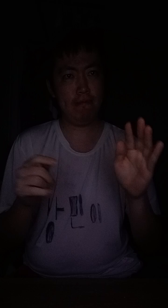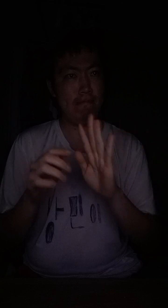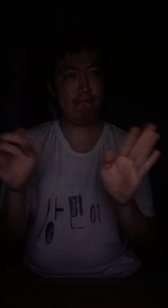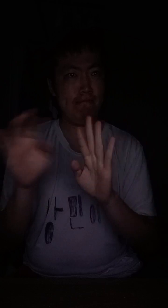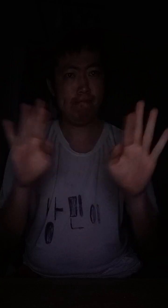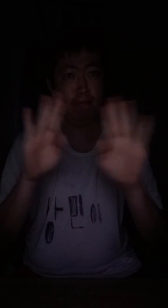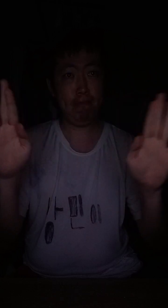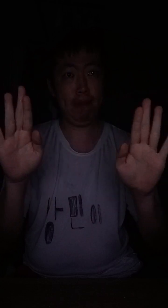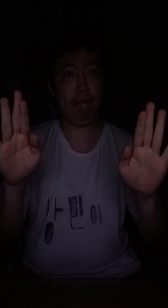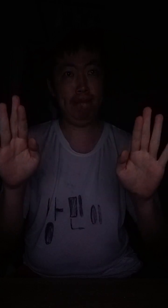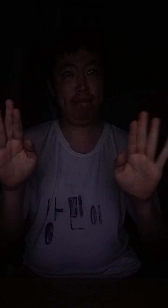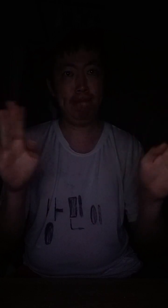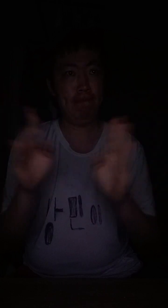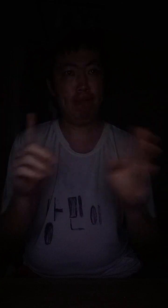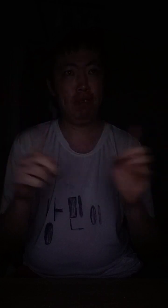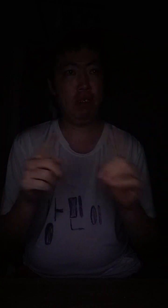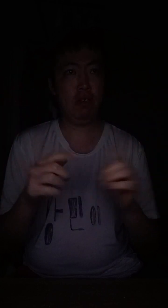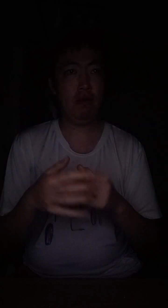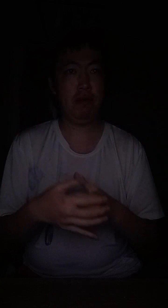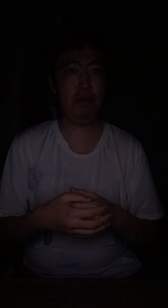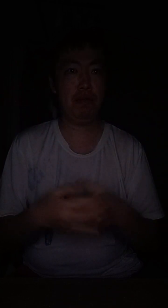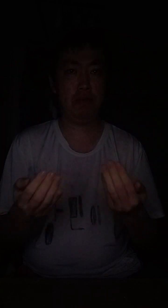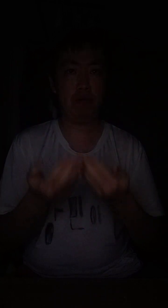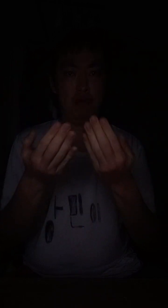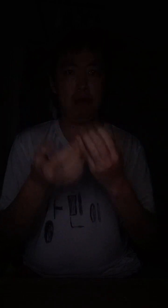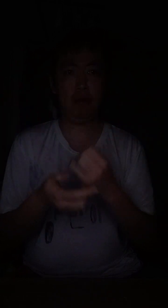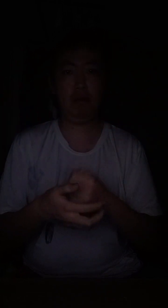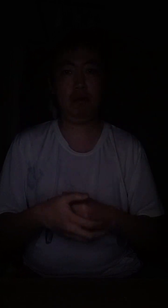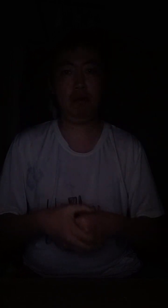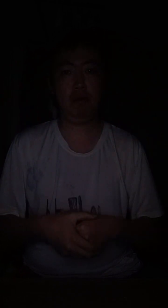열려 있어서 아무 의미가 없습니다. 들어가 보겠습니다.